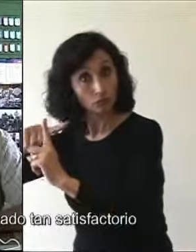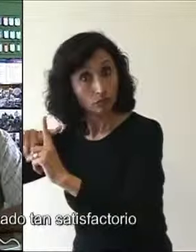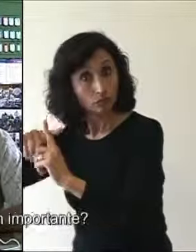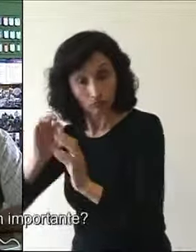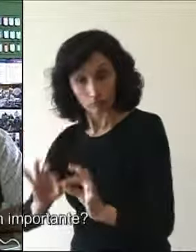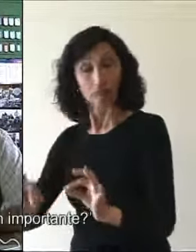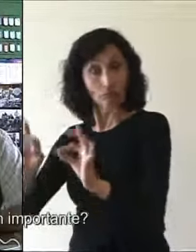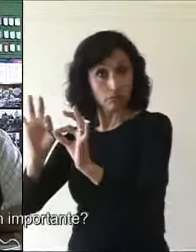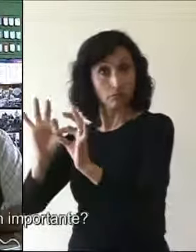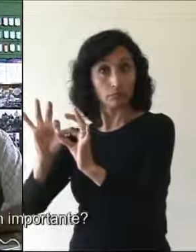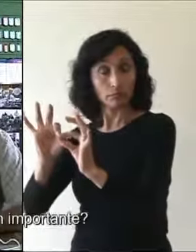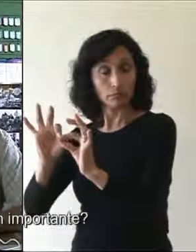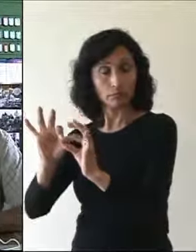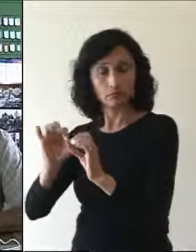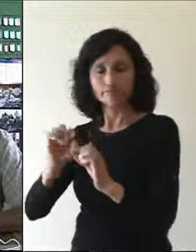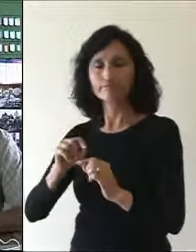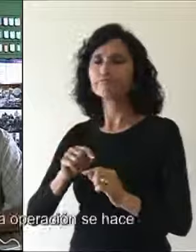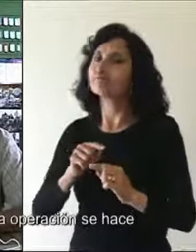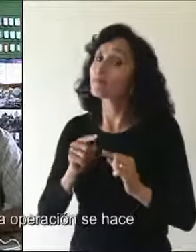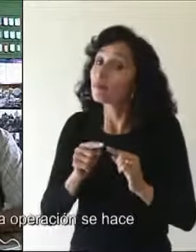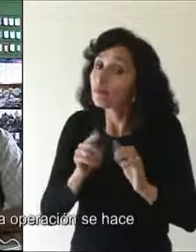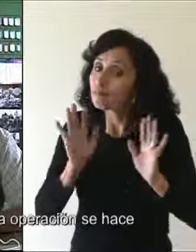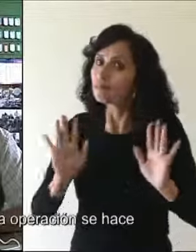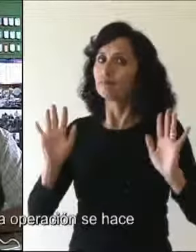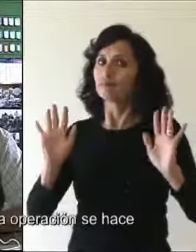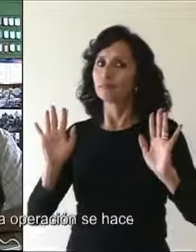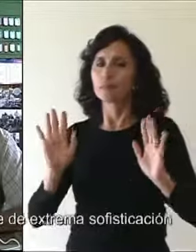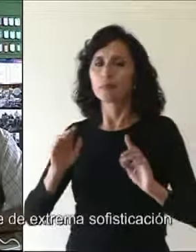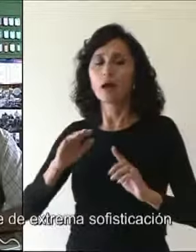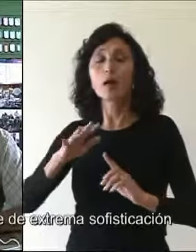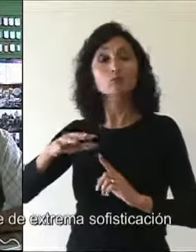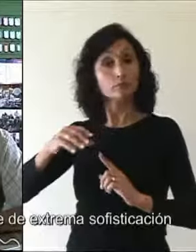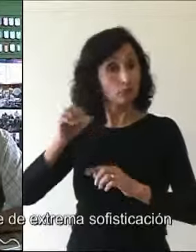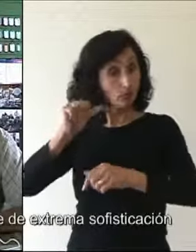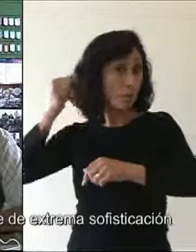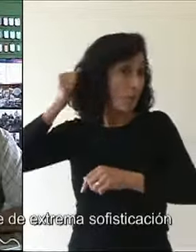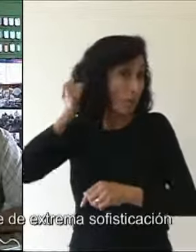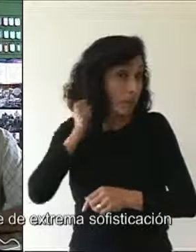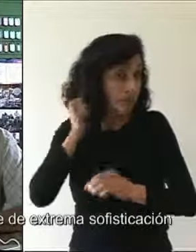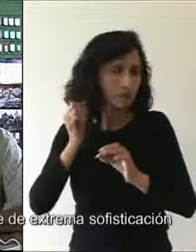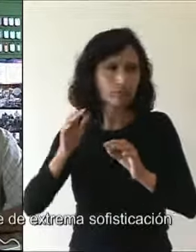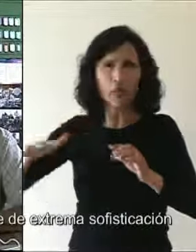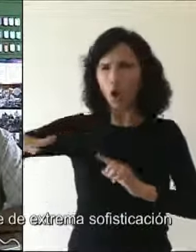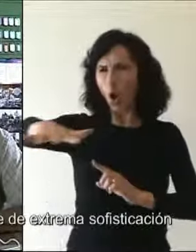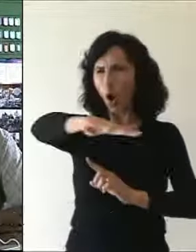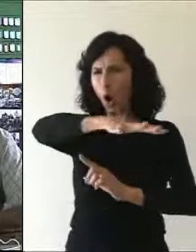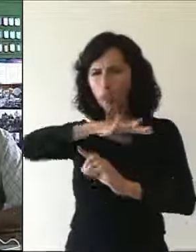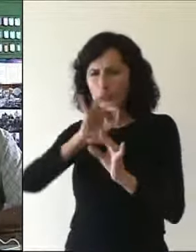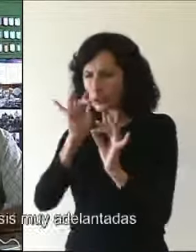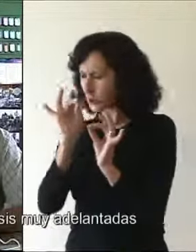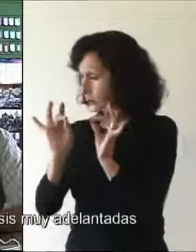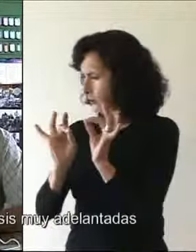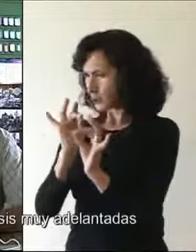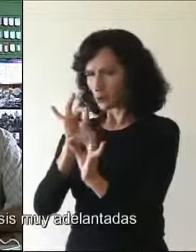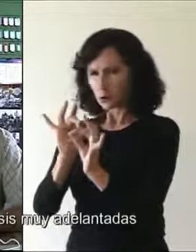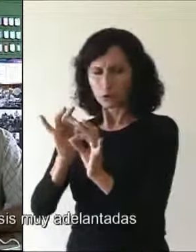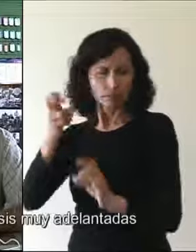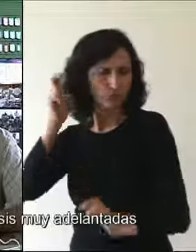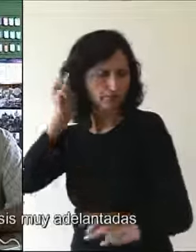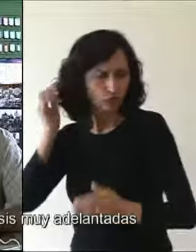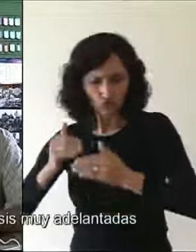tan satisfactorio, tan importante? Cuando la operación se hace en un ambiente de extrema sofisticación,